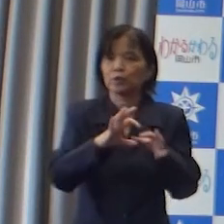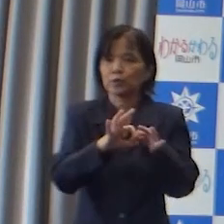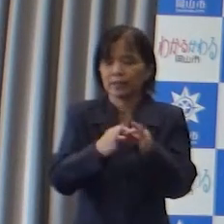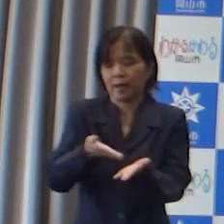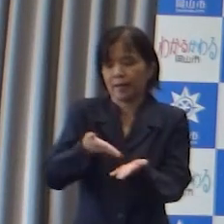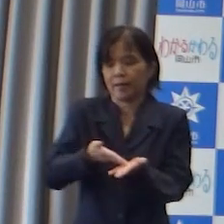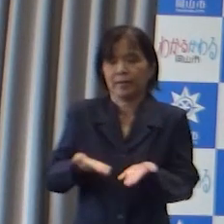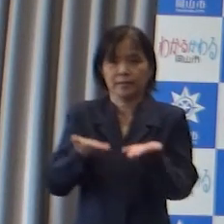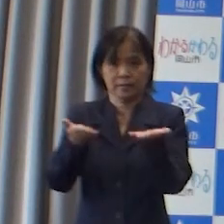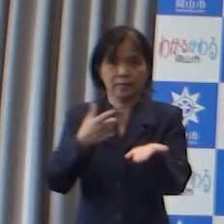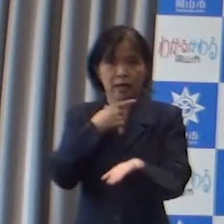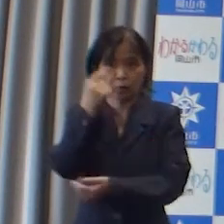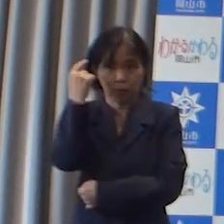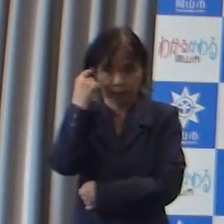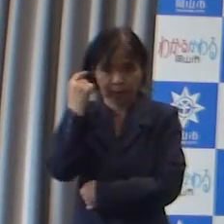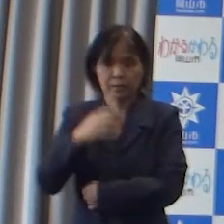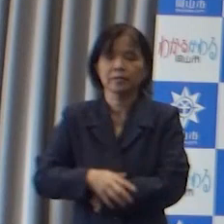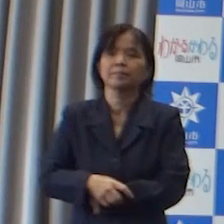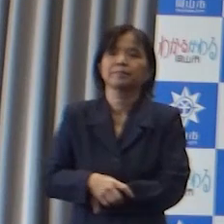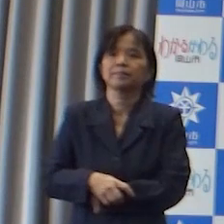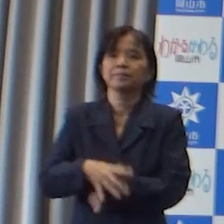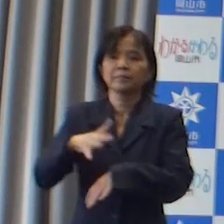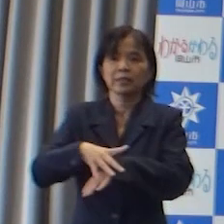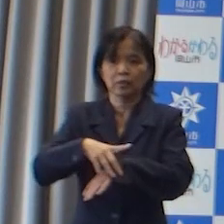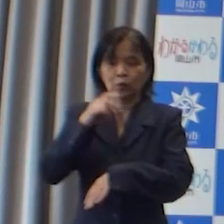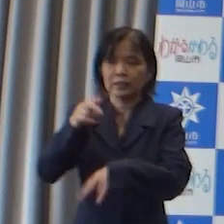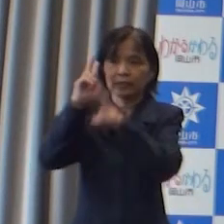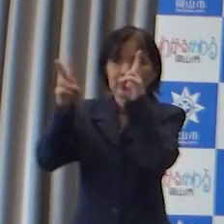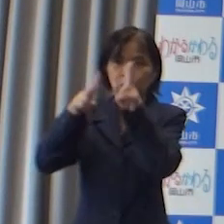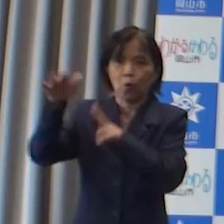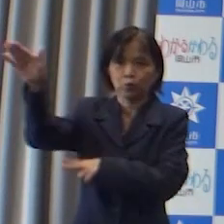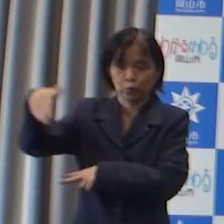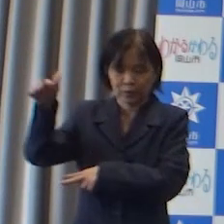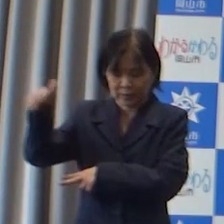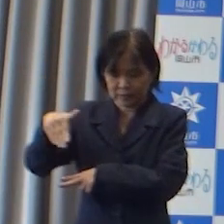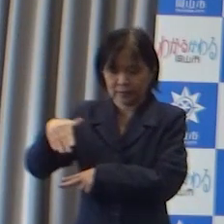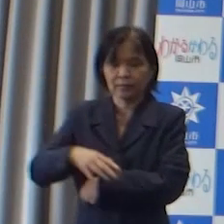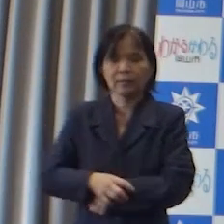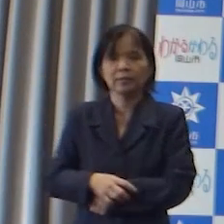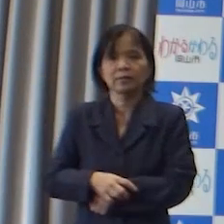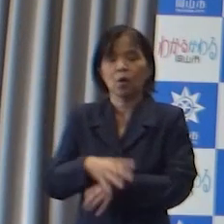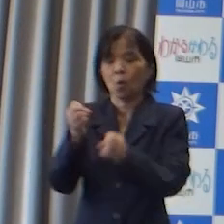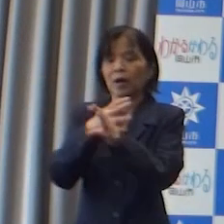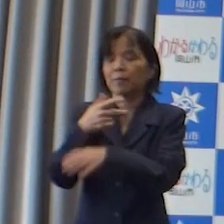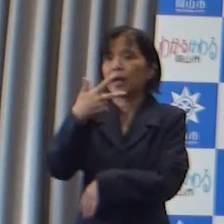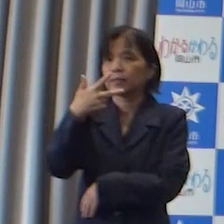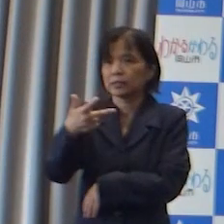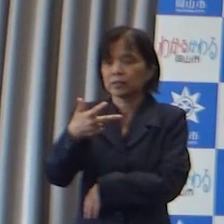せていただきます。まず企業誘致ですが、この